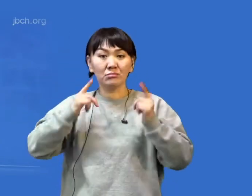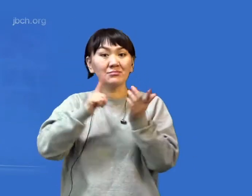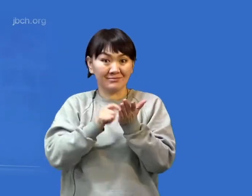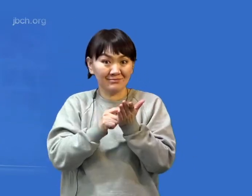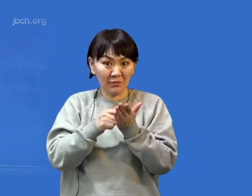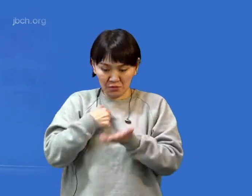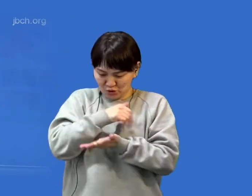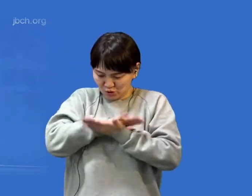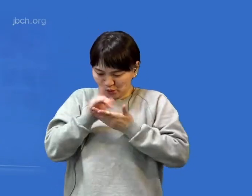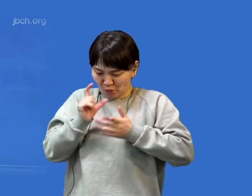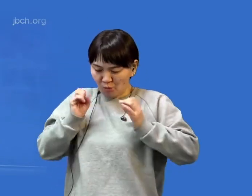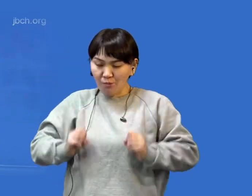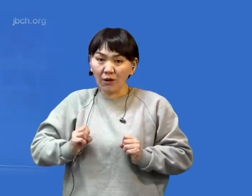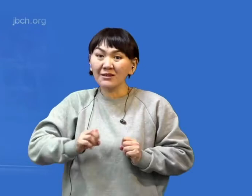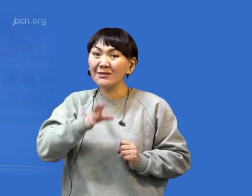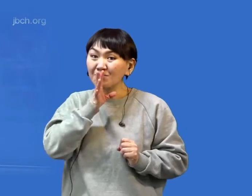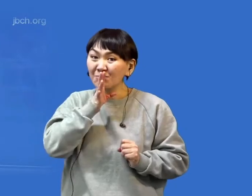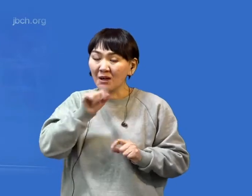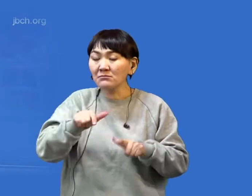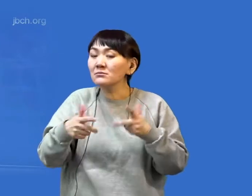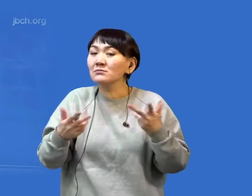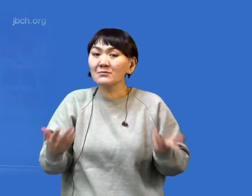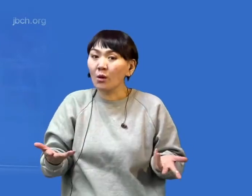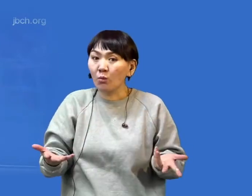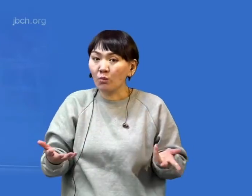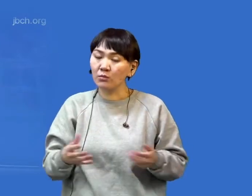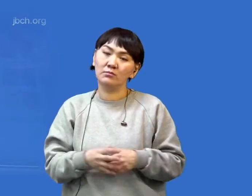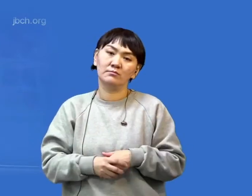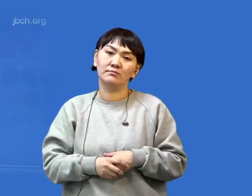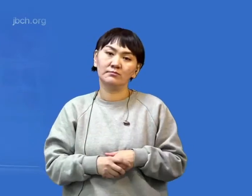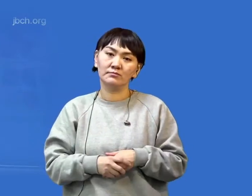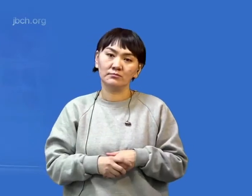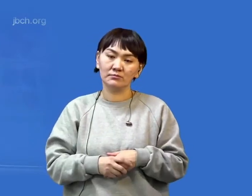Шин хүн болый гэвэл яах хэрэгтэй вэ?